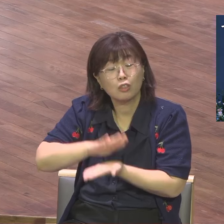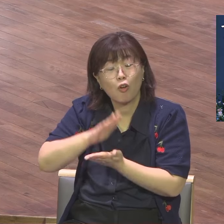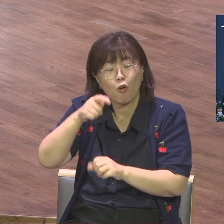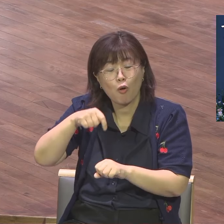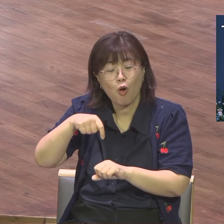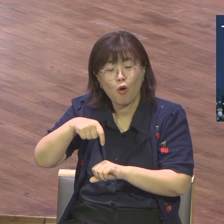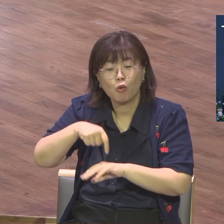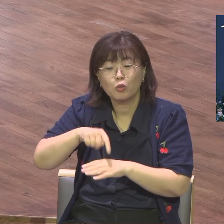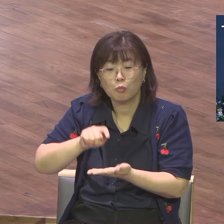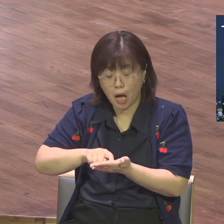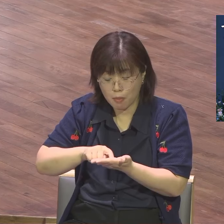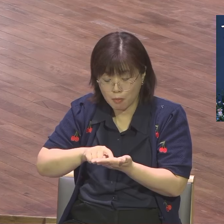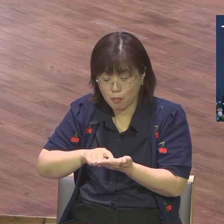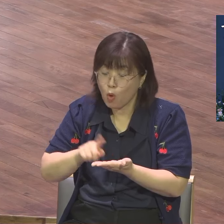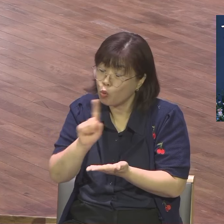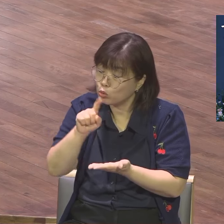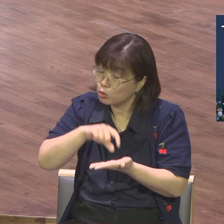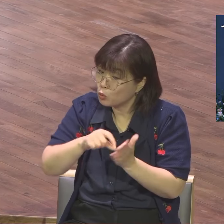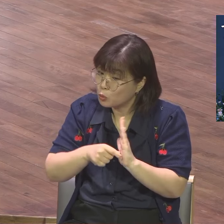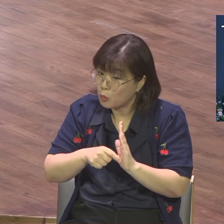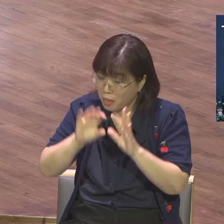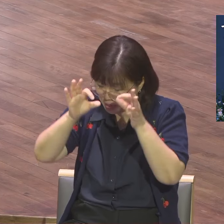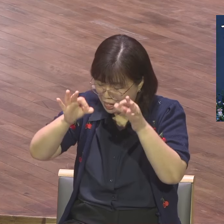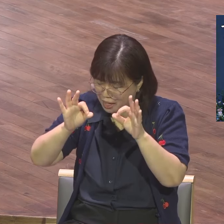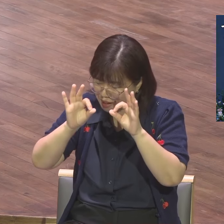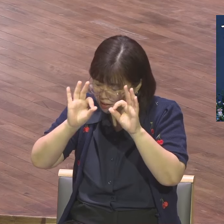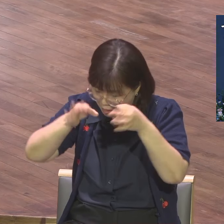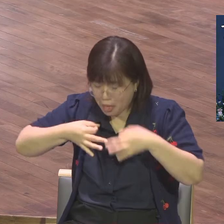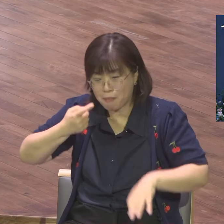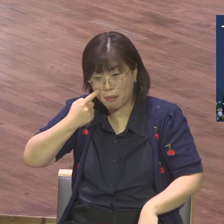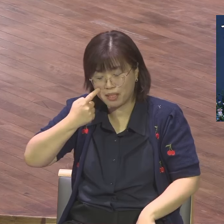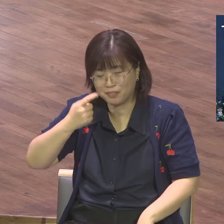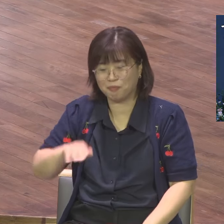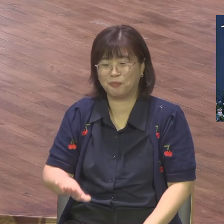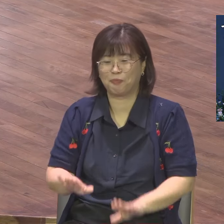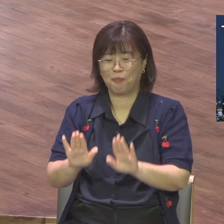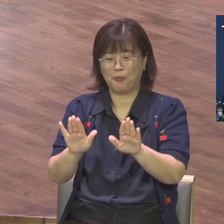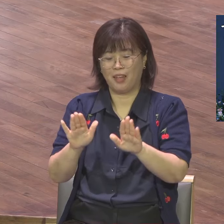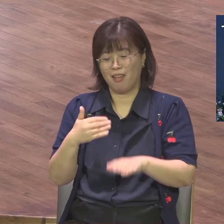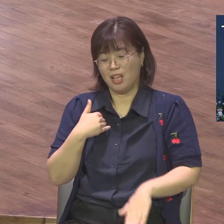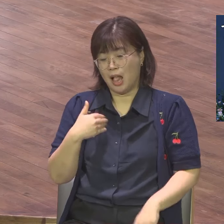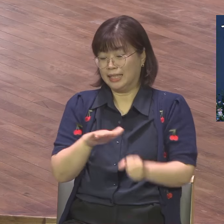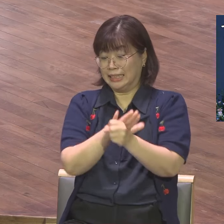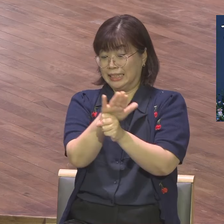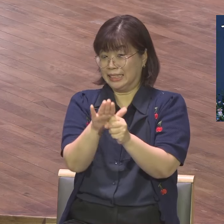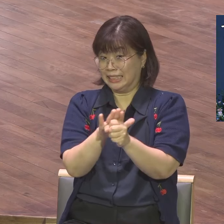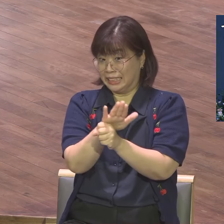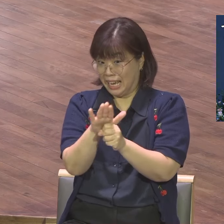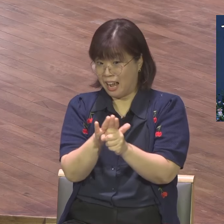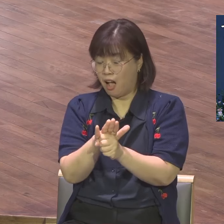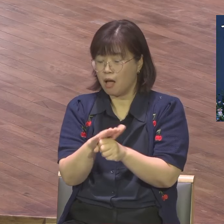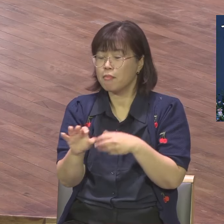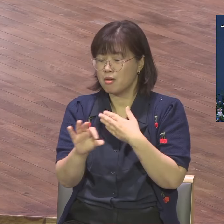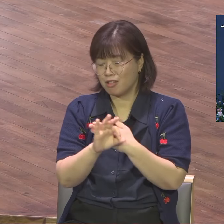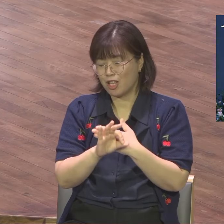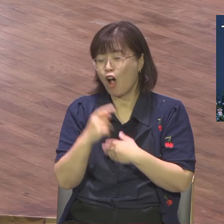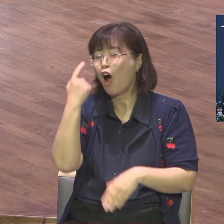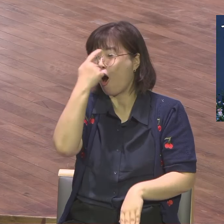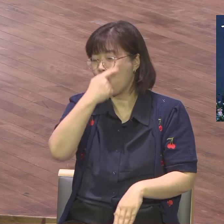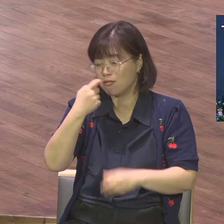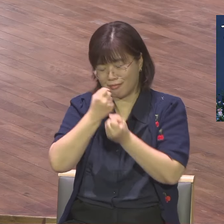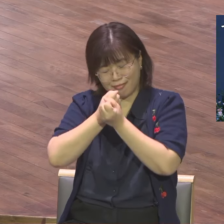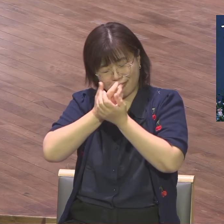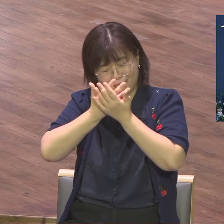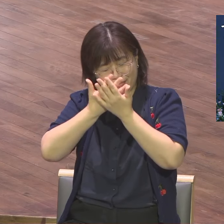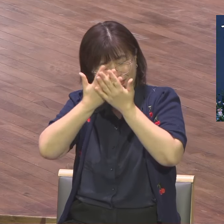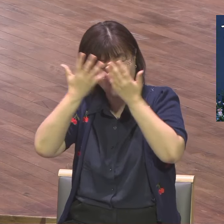사랑을 하는 사람은요 얼굴이 달라요. 얼굴에 근심이 없어요. 수심이